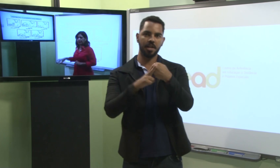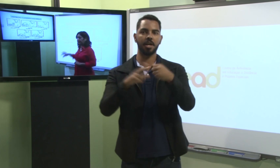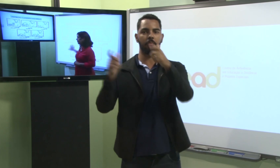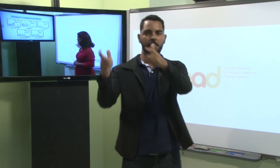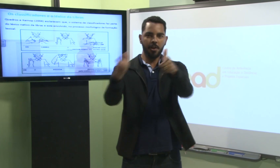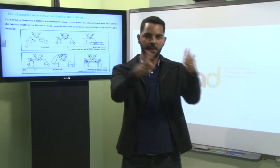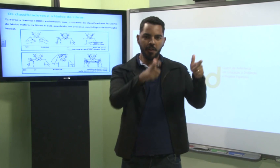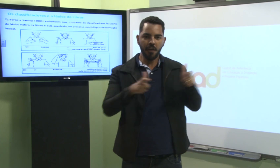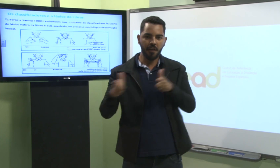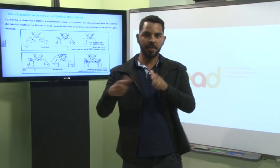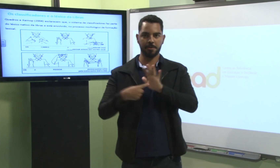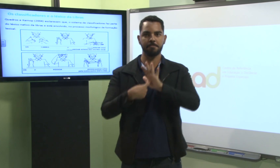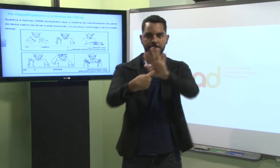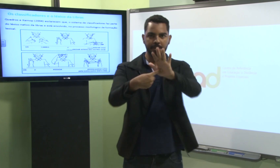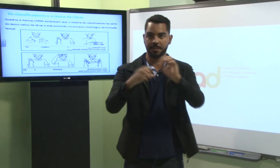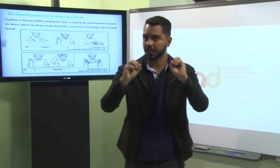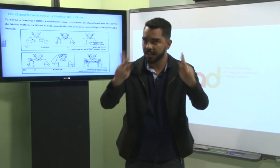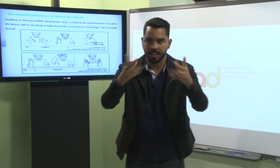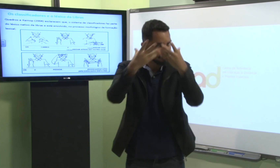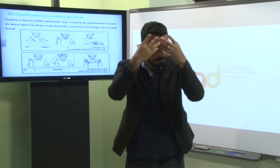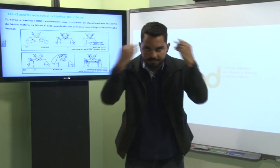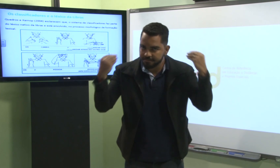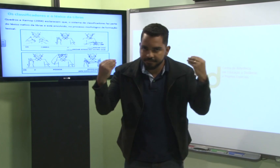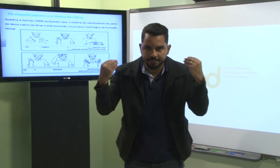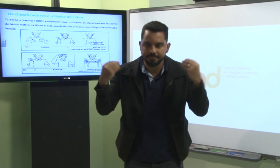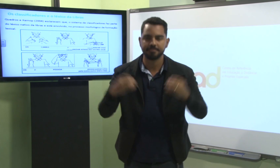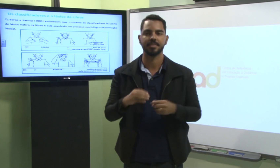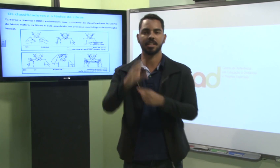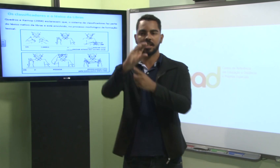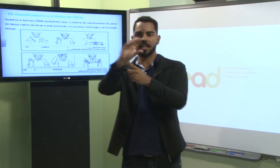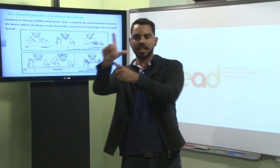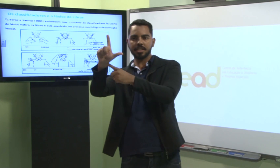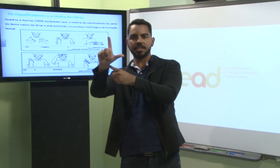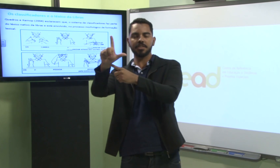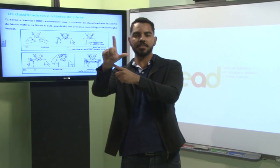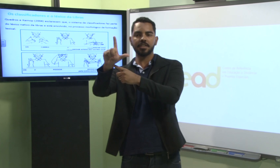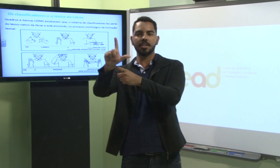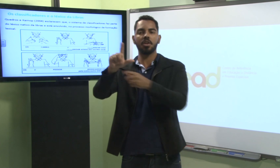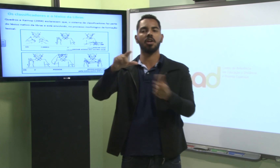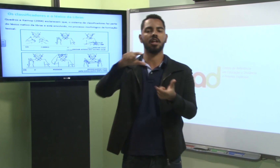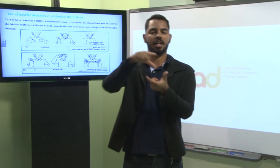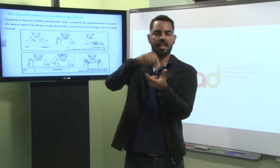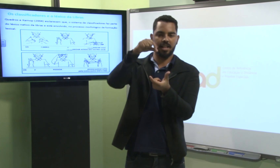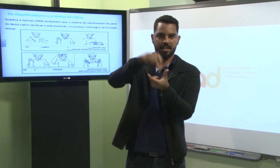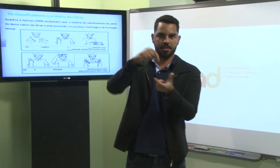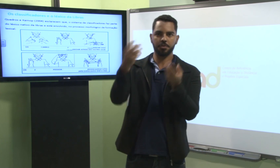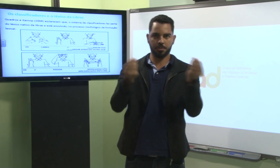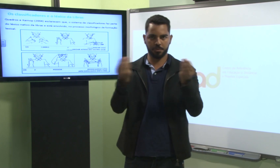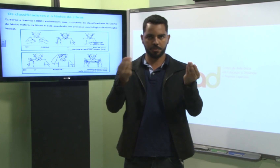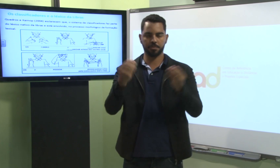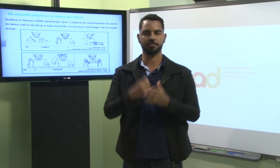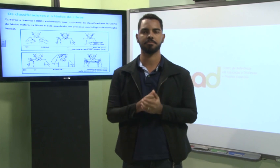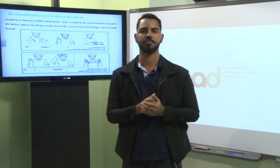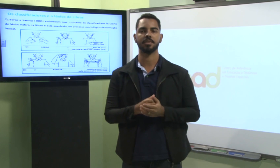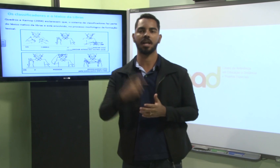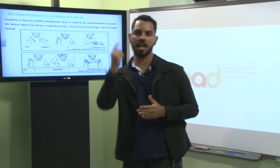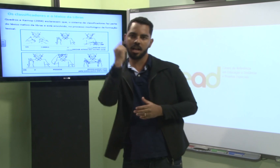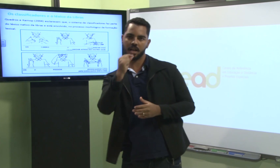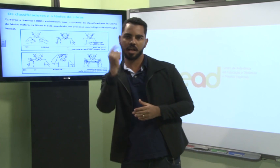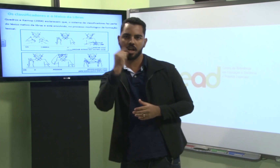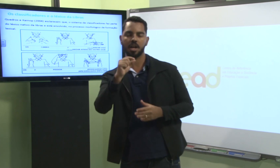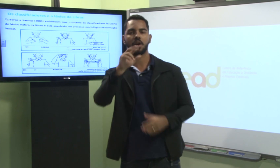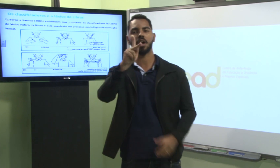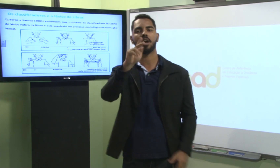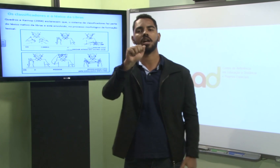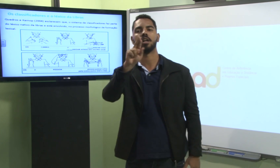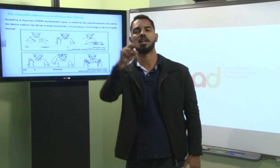ok? Os classificadores e o lexo da Libras. Bom, Quadros e Carnop esclarecem que o sistema de